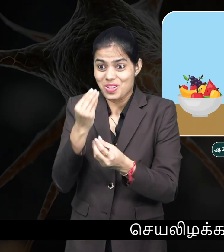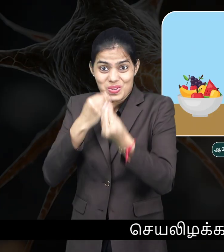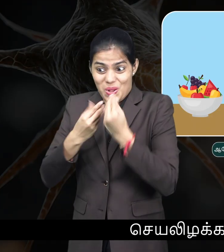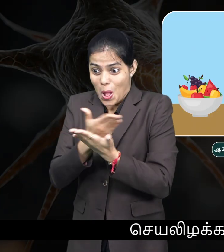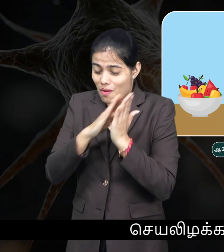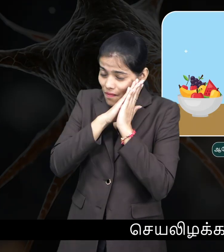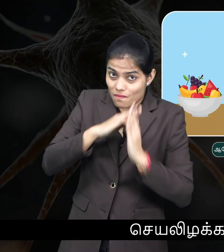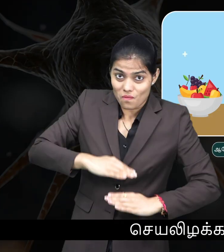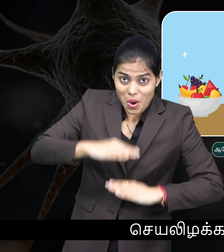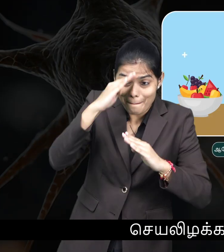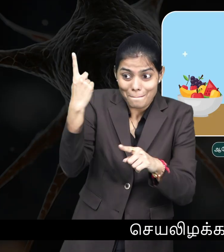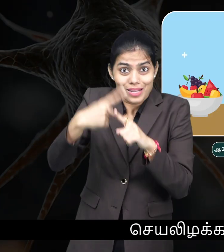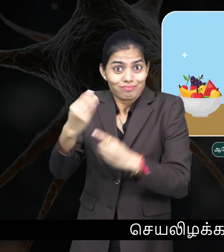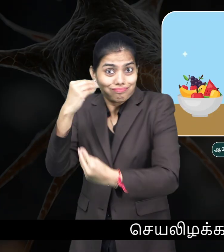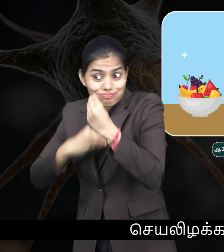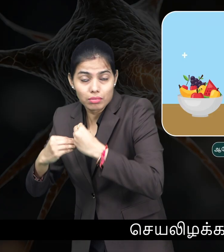உதவும்.